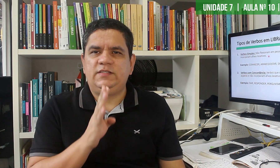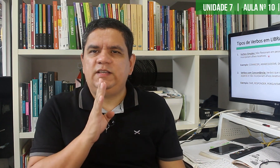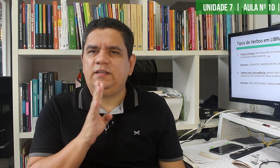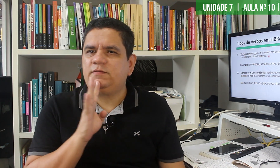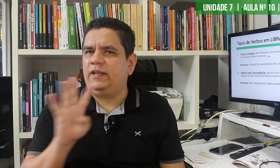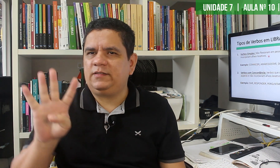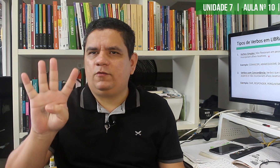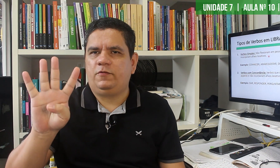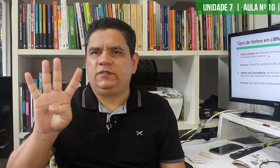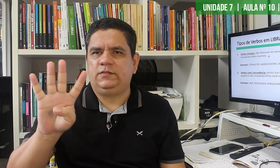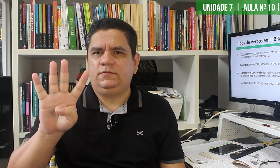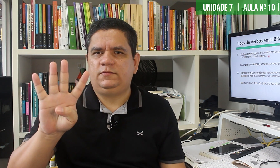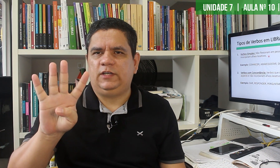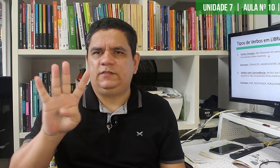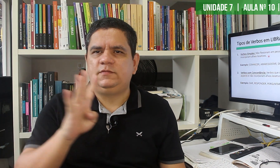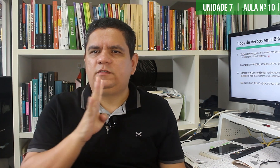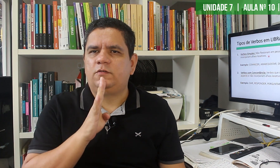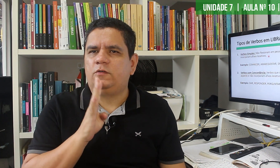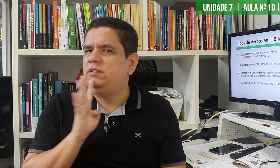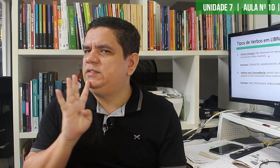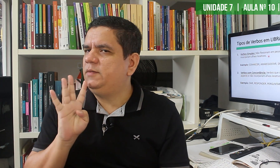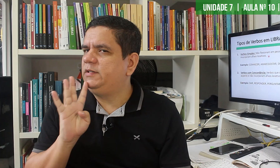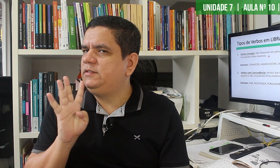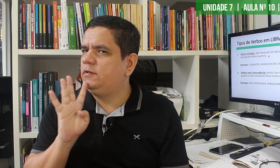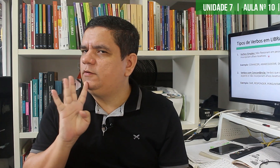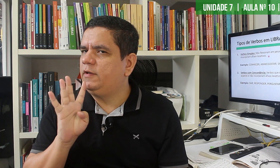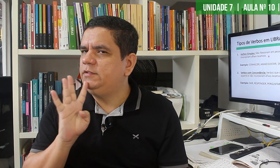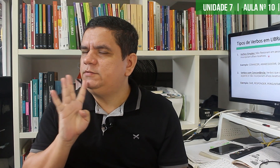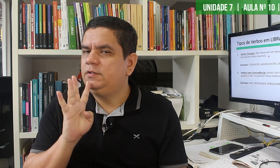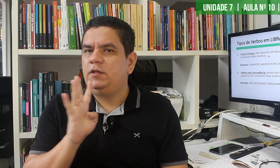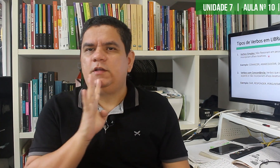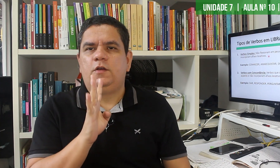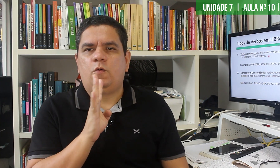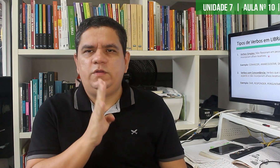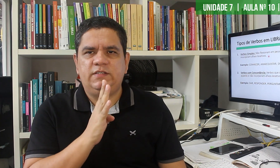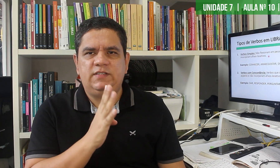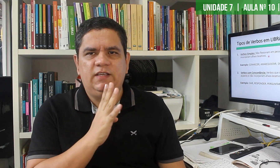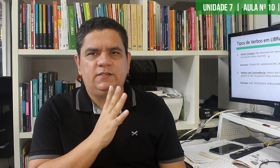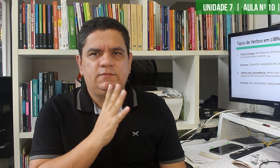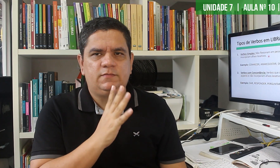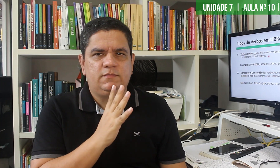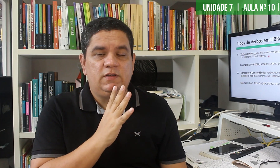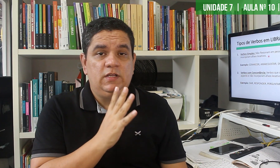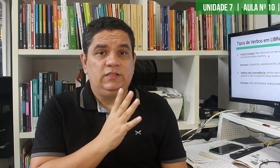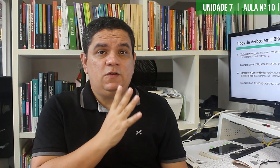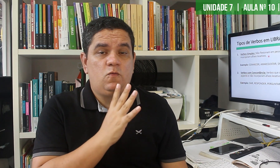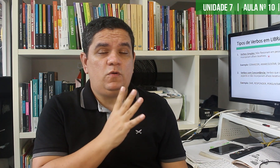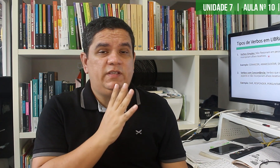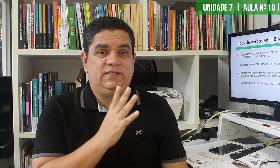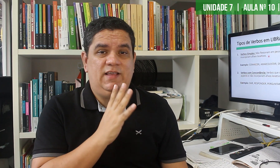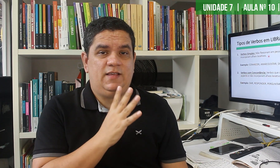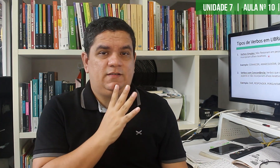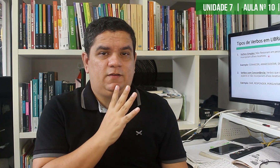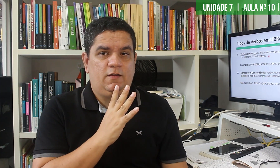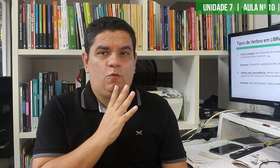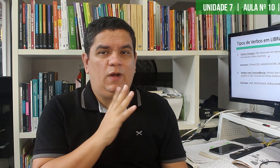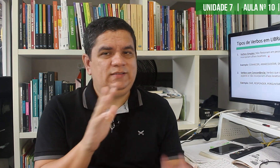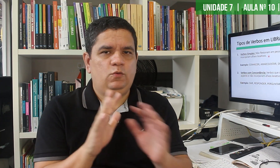conhecer, essa configuração, tá? Conhecer, batendo aqui no queixo. Conhecer. Então, conhecer quase nunca